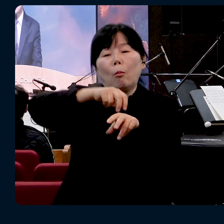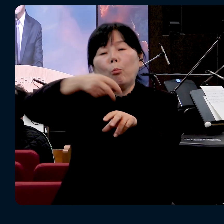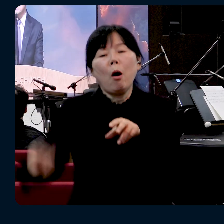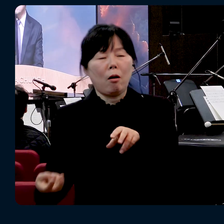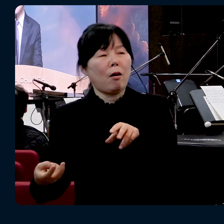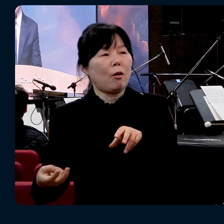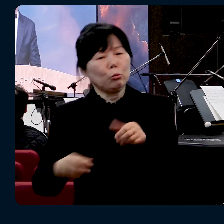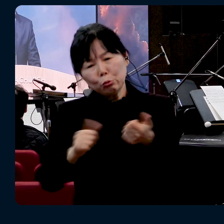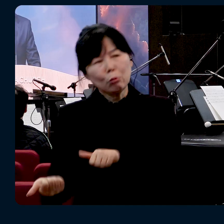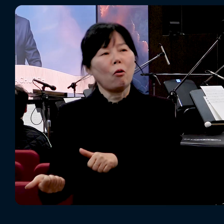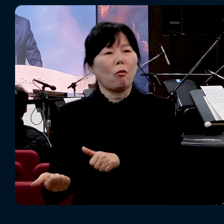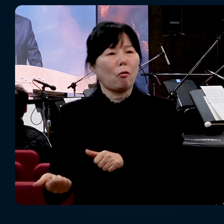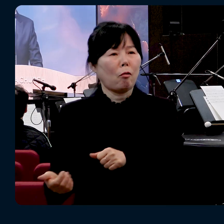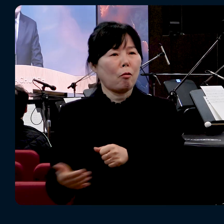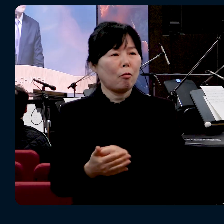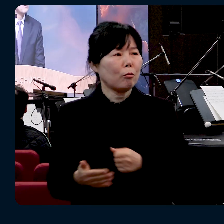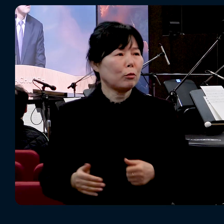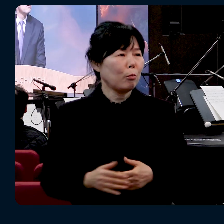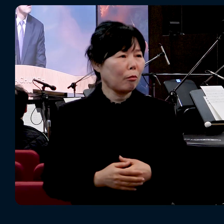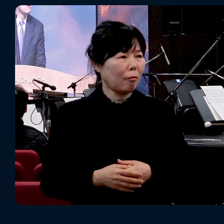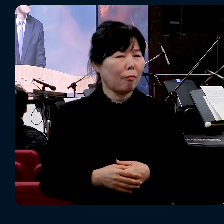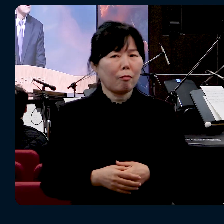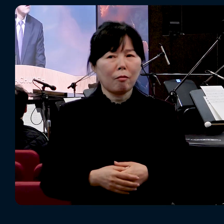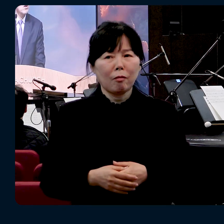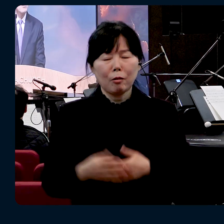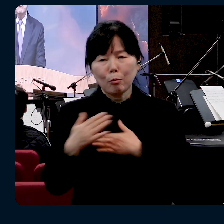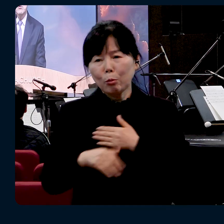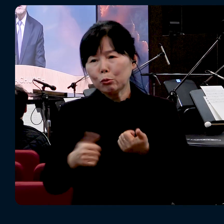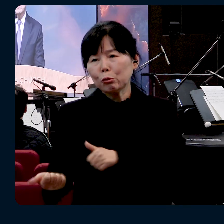사람, 이런 사람들은요, 그냥 그 시신을 그냥 거적대로 덮어놓는 거예요.